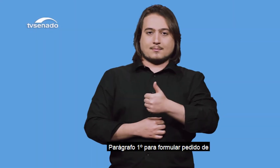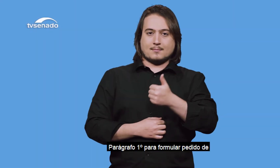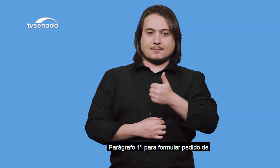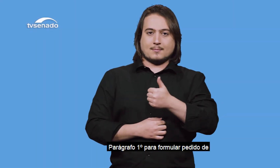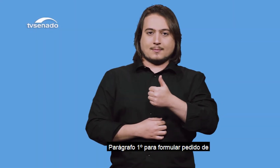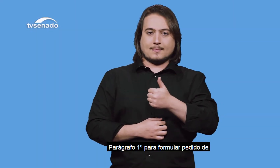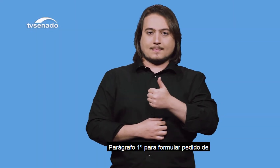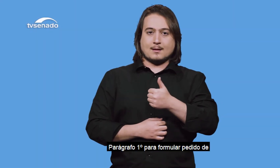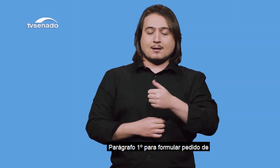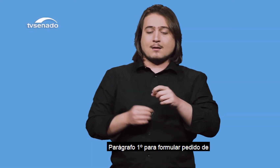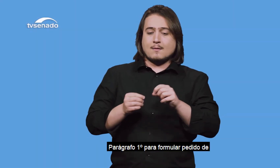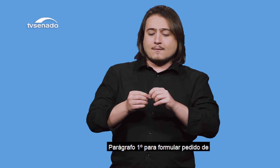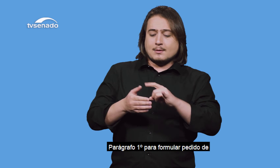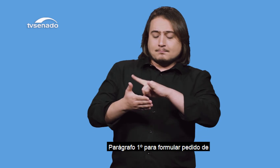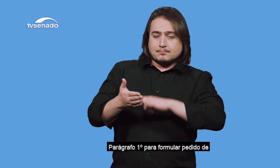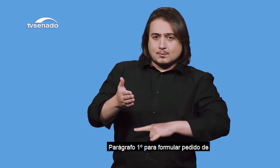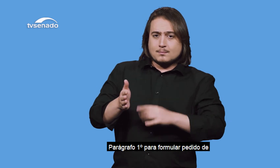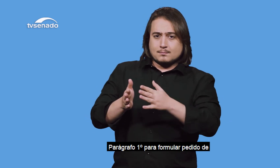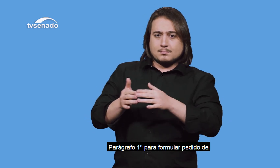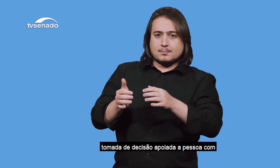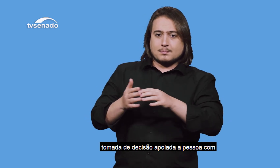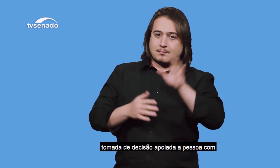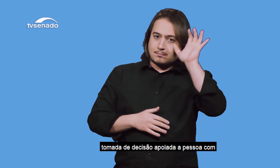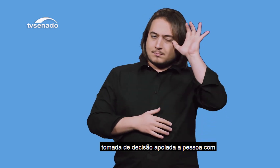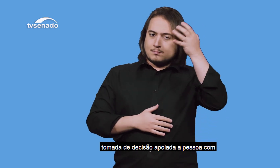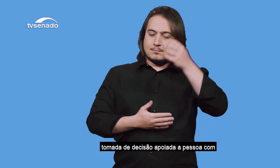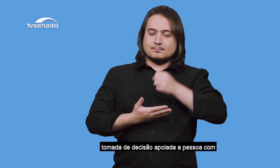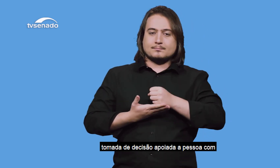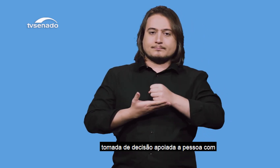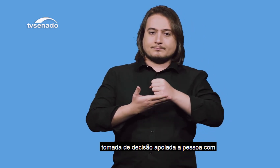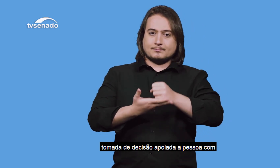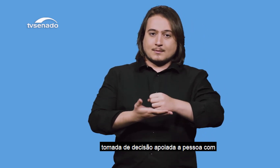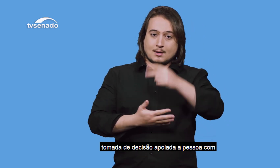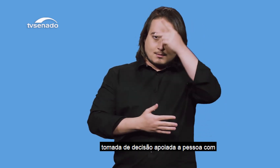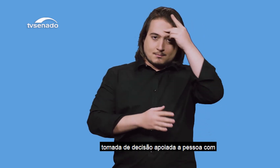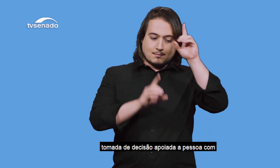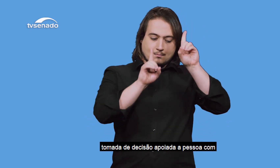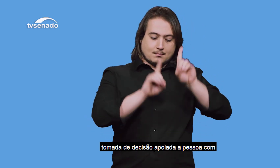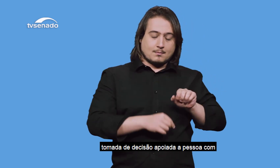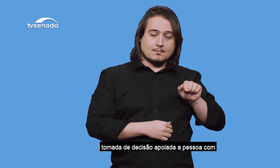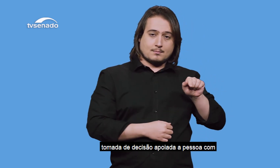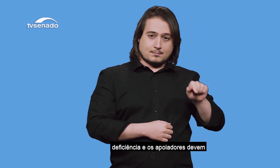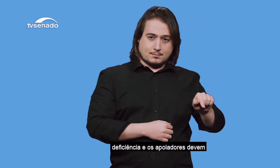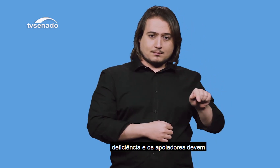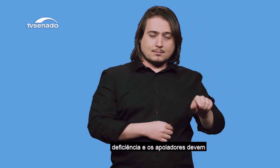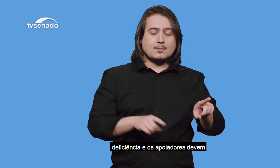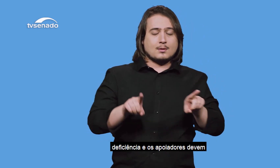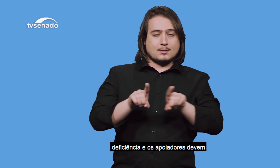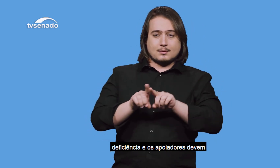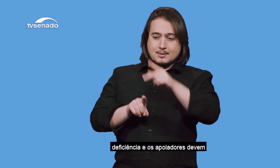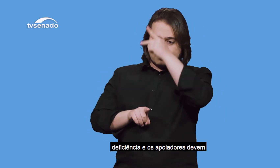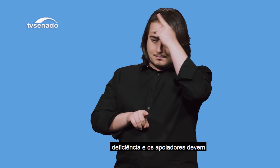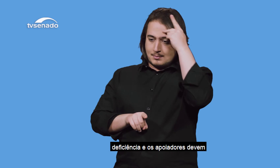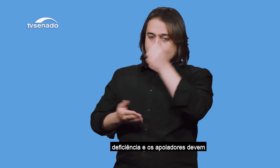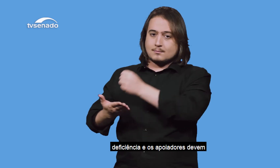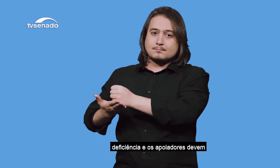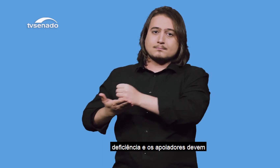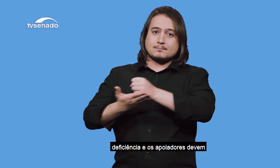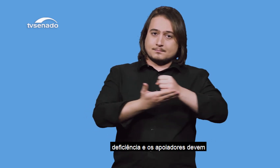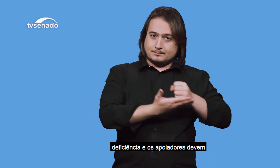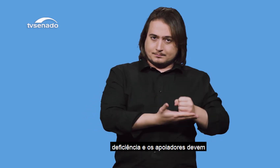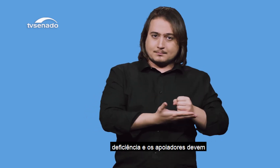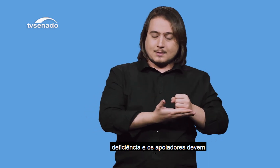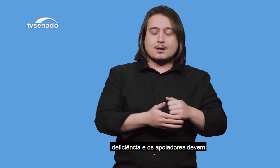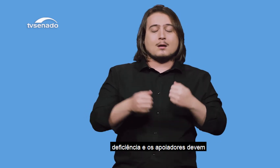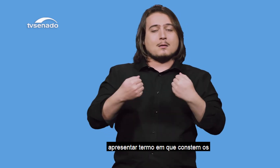o primeiro para formular pedido de tomada de decisão apoiada a pessoa com deficiência e os apoiadores